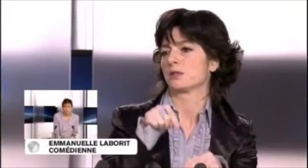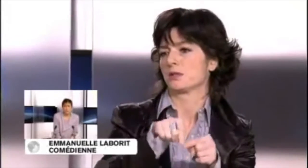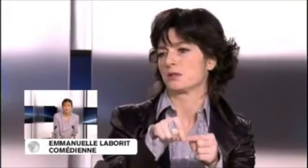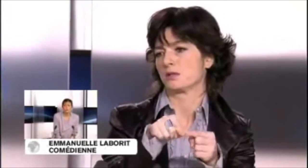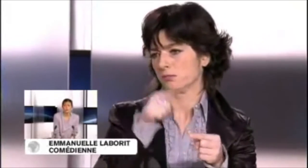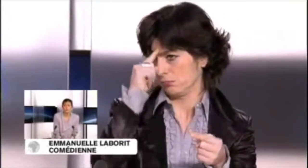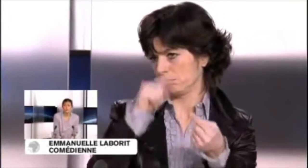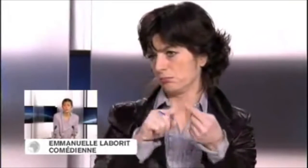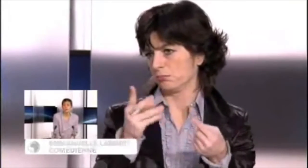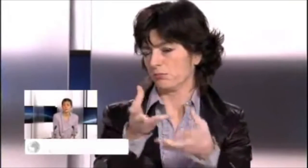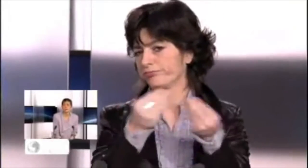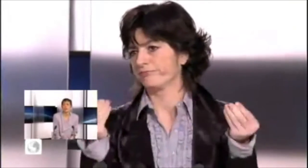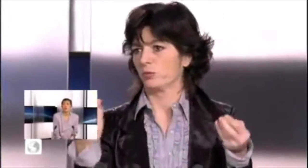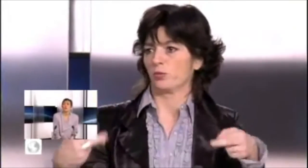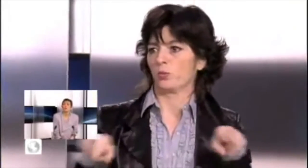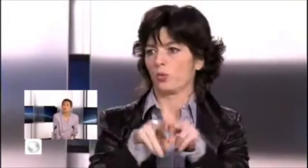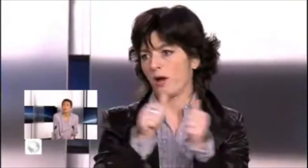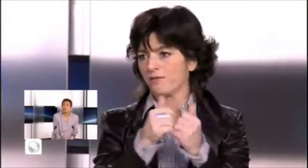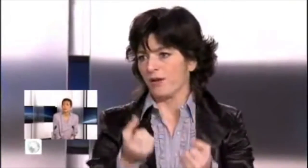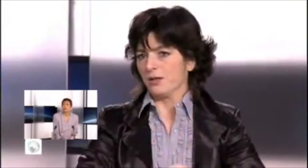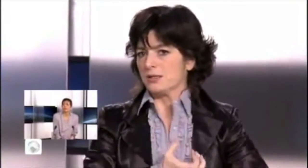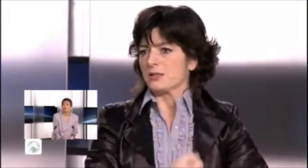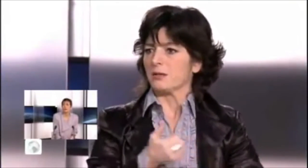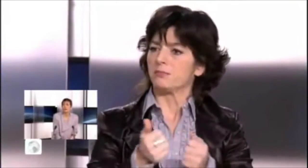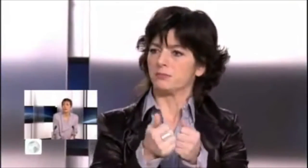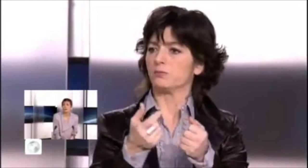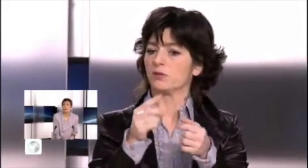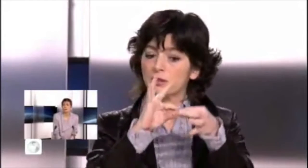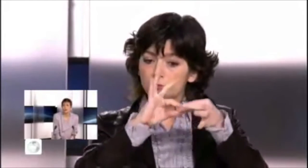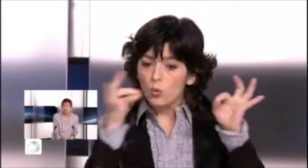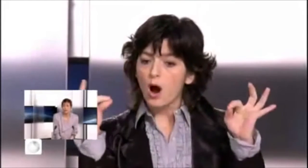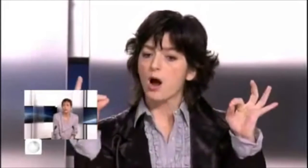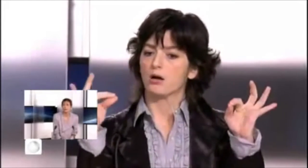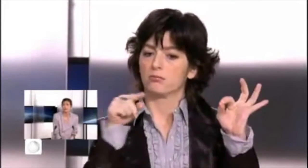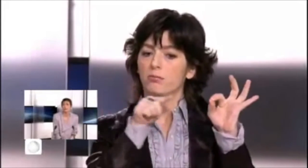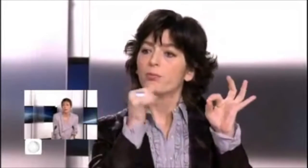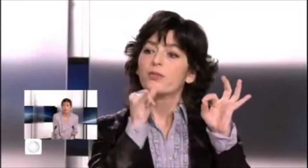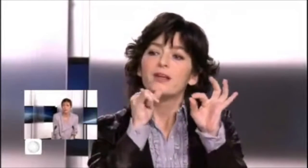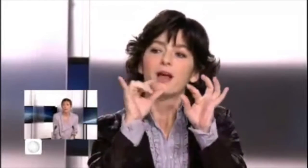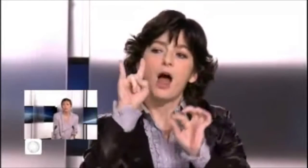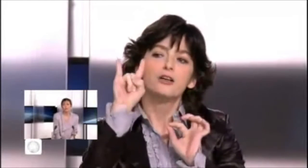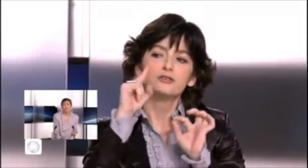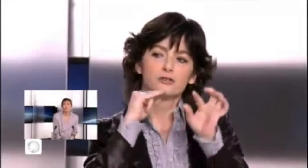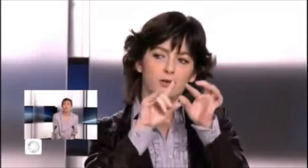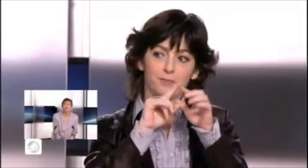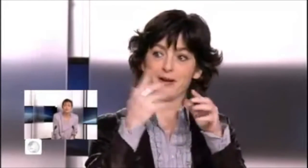le refus de la langue des signes dans cette famille. Donc en fait, c'est les retrouvailles de cette fratrie qui s'est séparée. Donc ça, c'est la petite